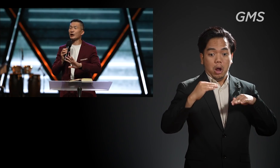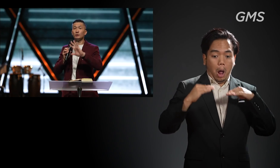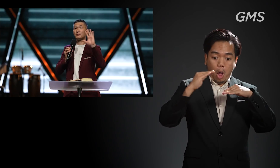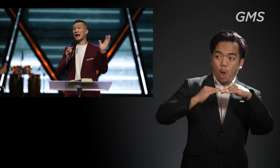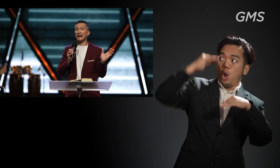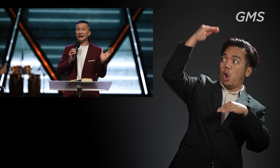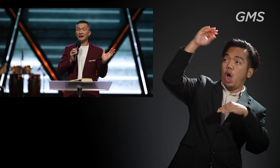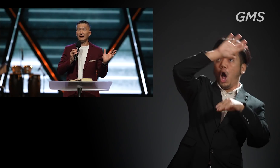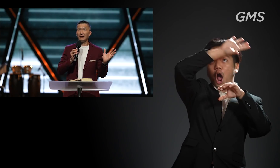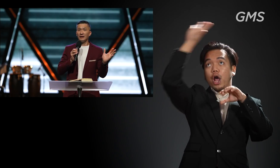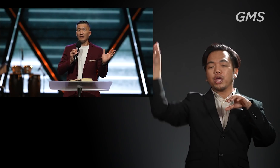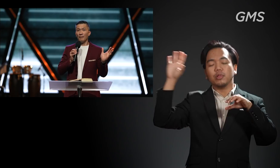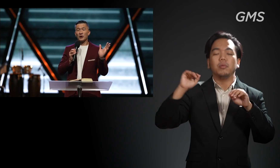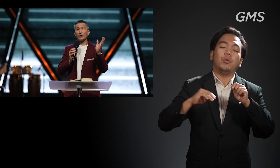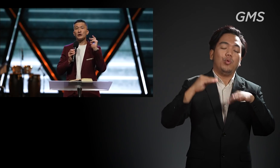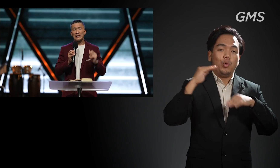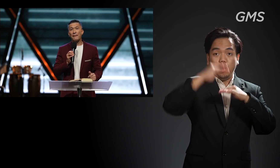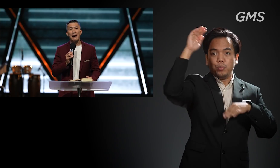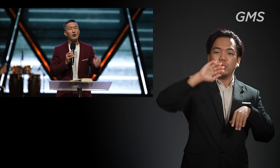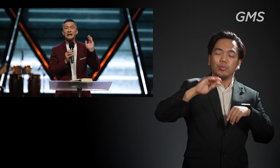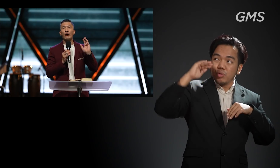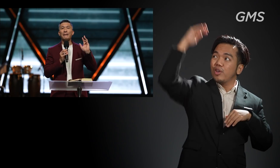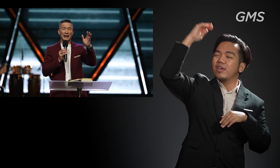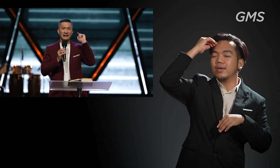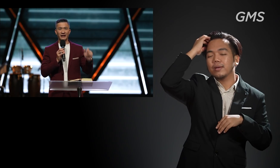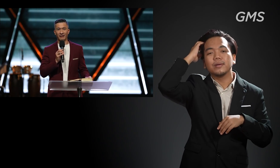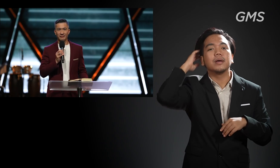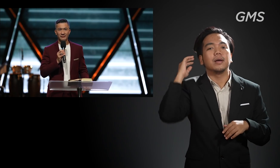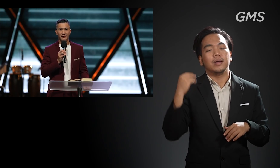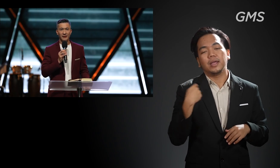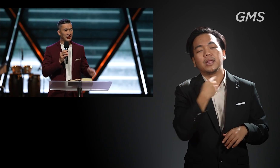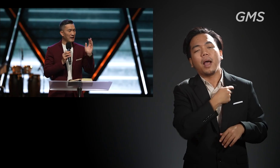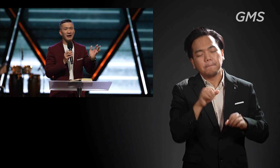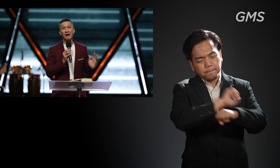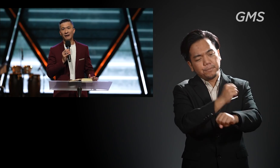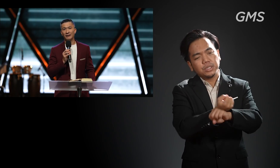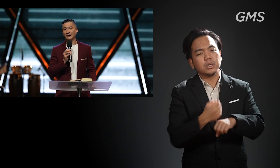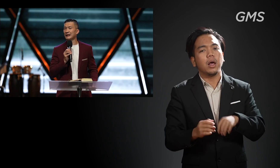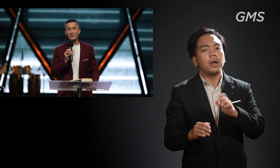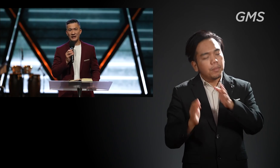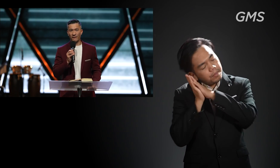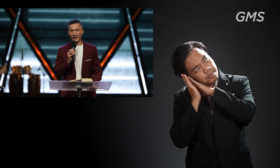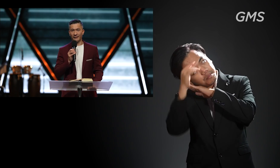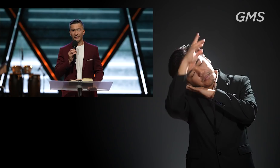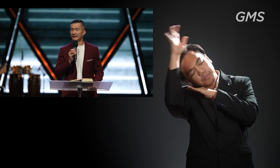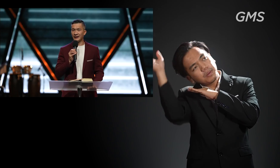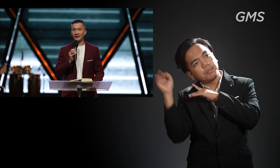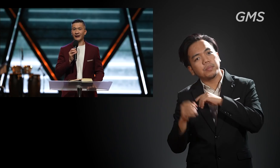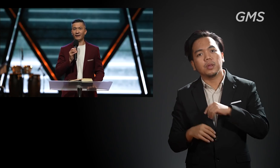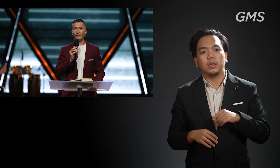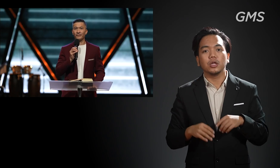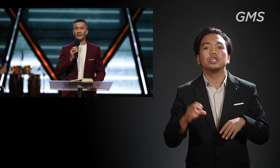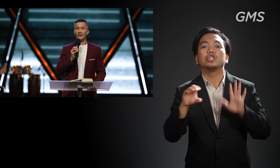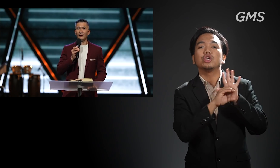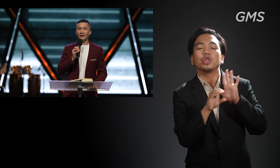juga sangat umum sekali. Besok mau jadi apa? Mau jadi orang berhasil. General, tidak spesifik dan tidak